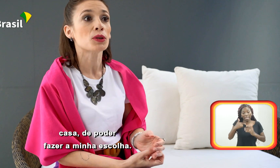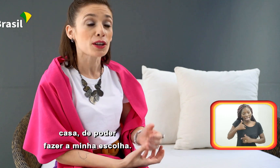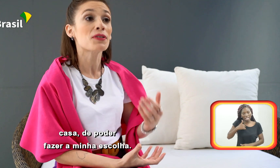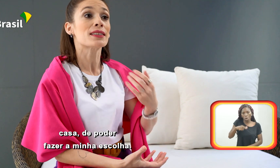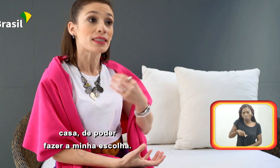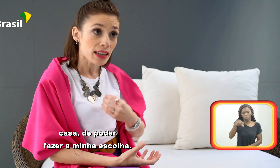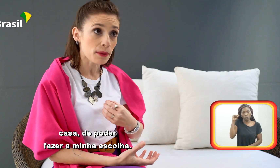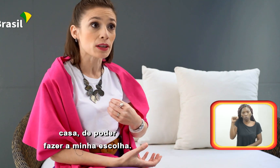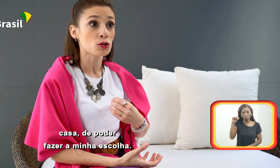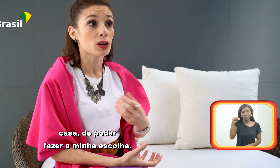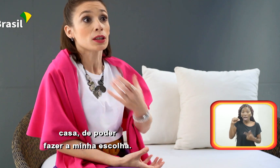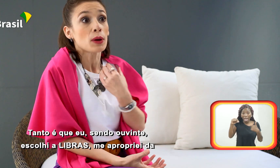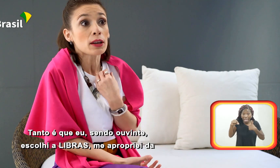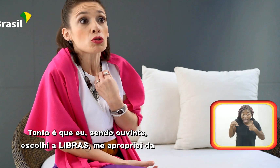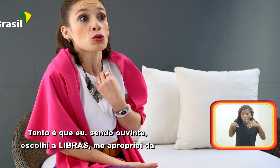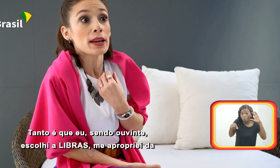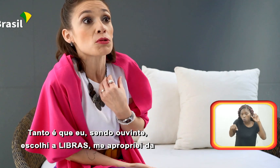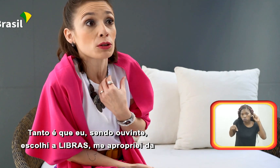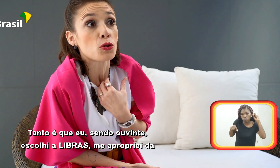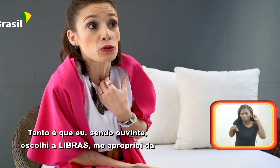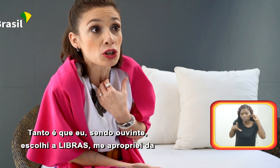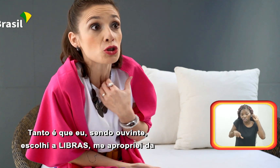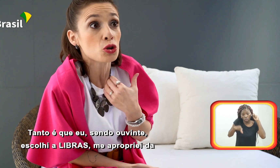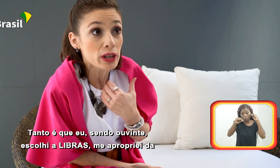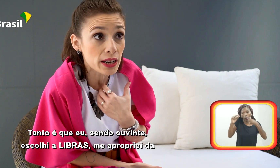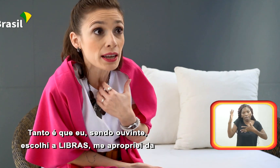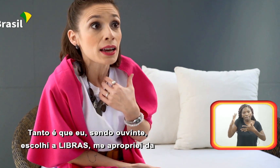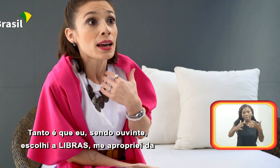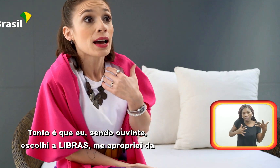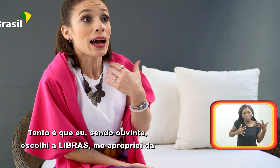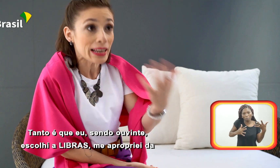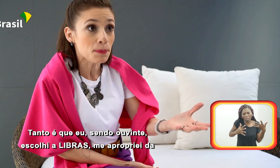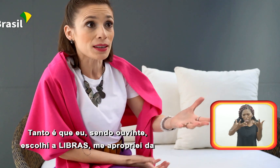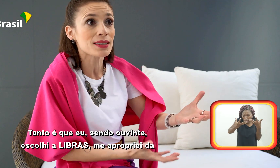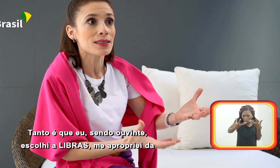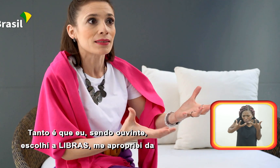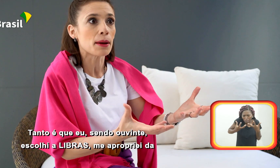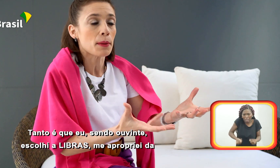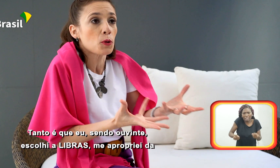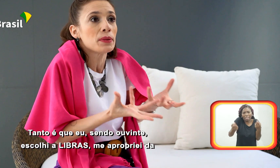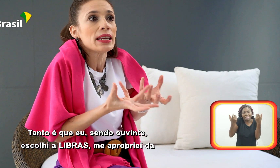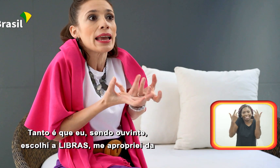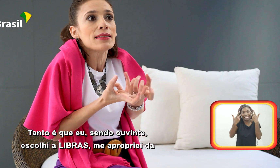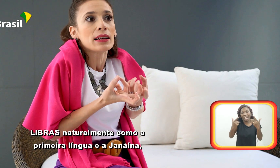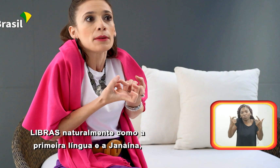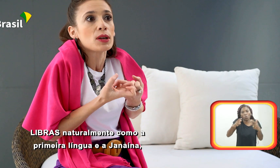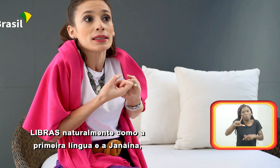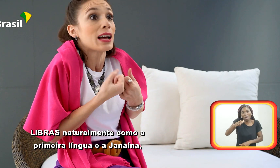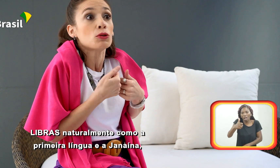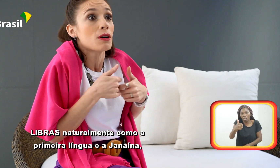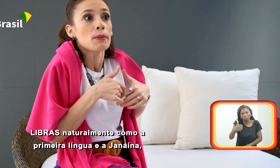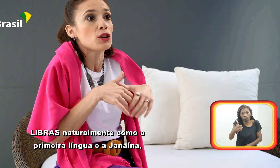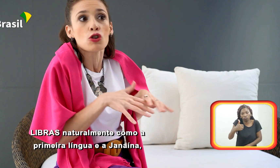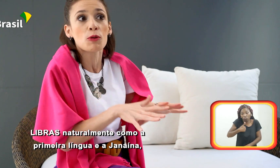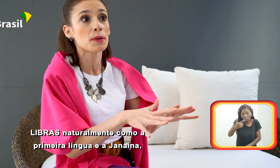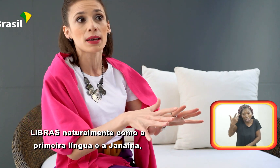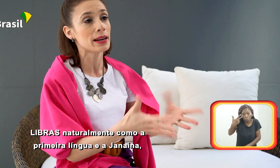poder fazer a minha escolha. Tanto é que eu sendo ouvinte, escolhi a Libras, né? Me apropriei da Libras naturalmente como primeira